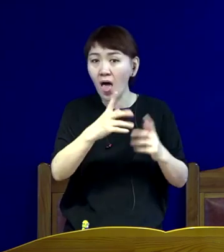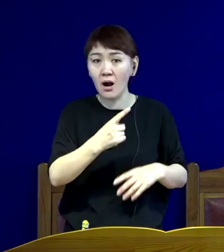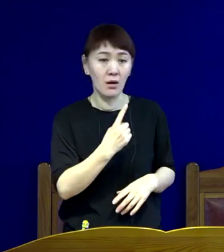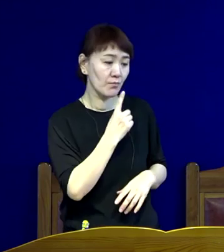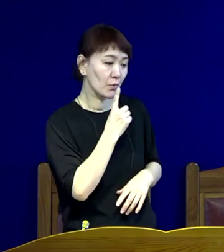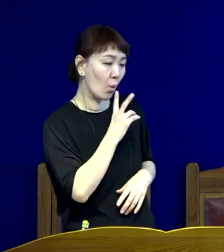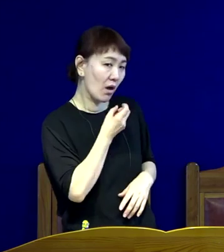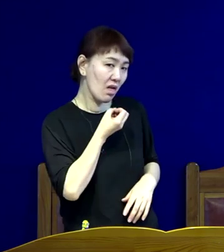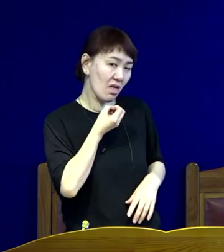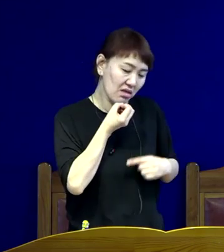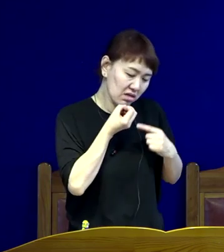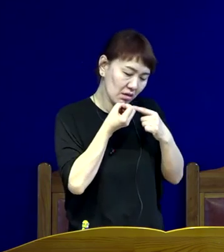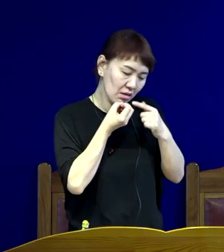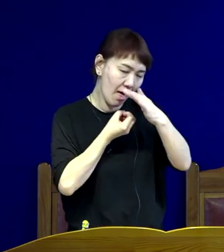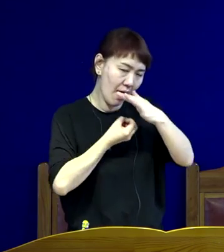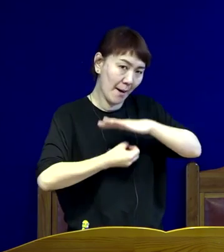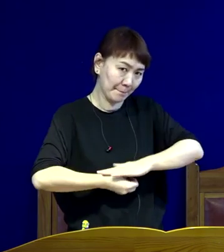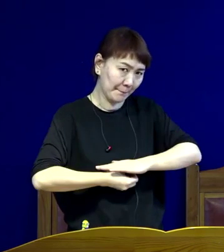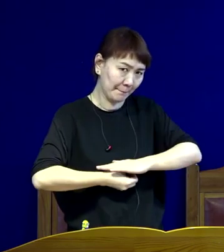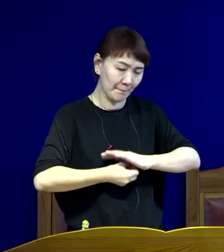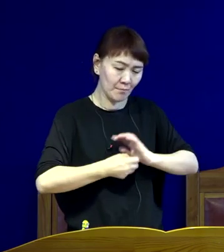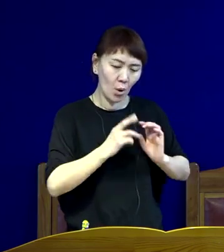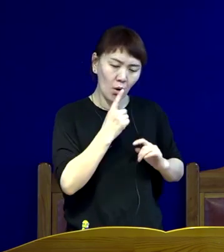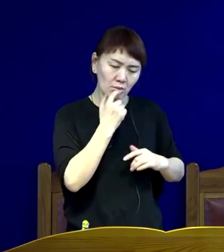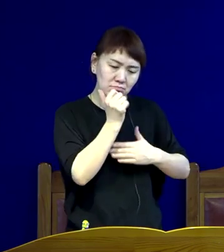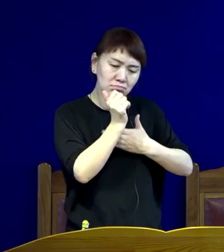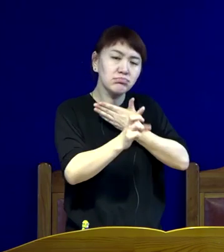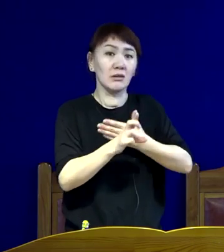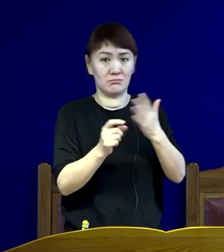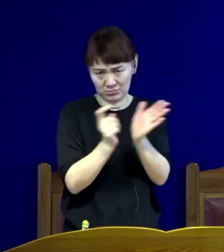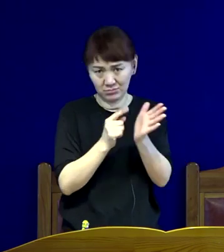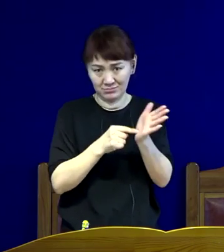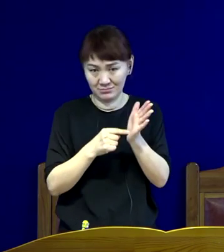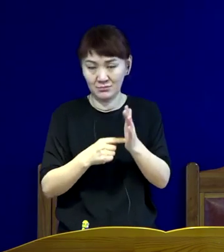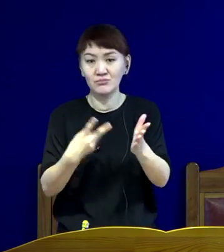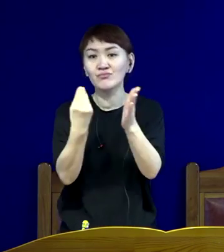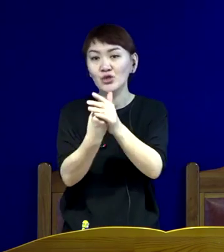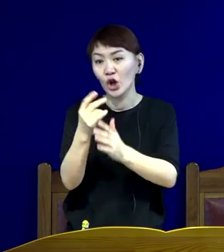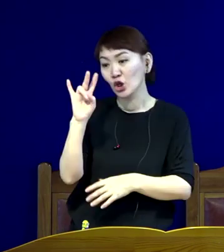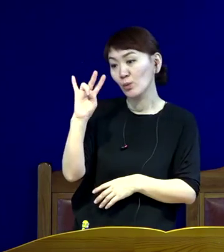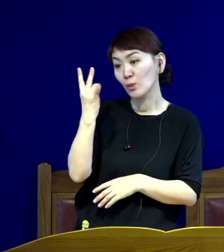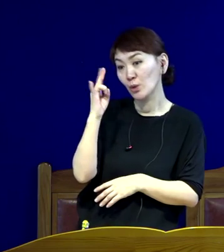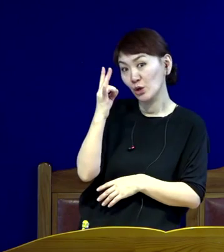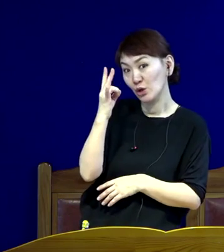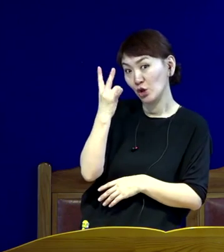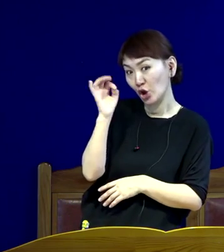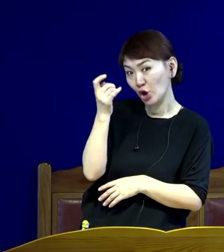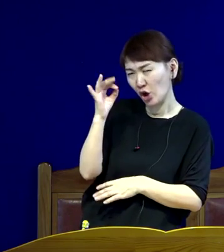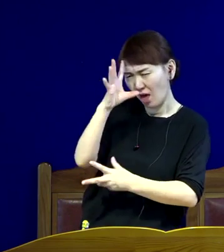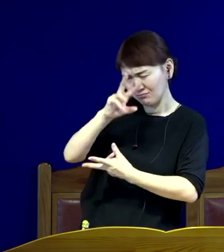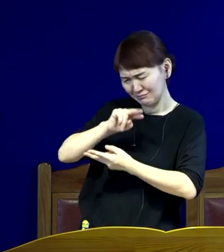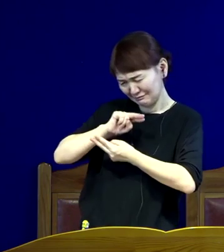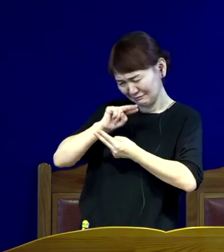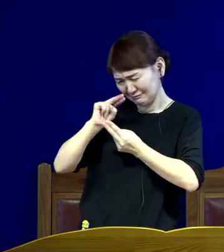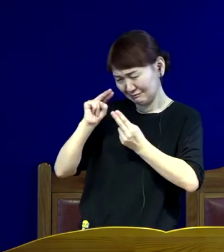Тэгэхээр нөхрийн золиослол нөхрийг босгодог, босгогдсон нөхрөөр дамжуулан